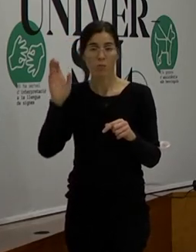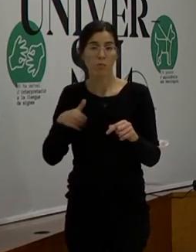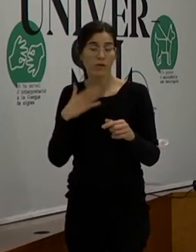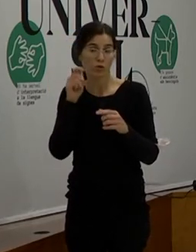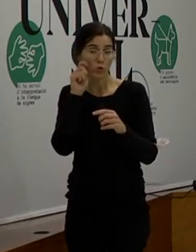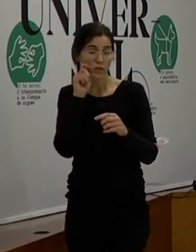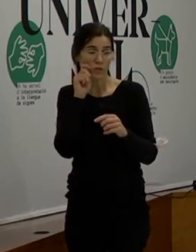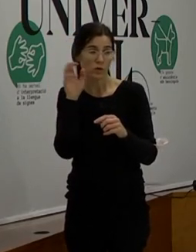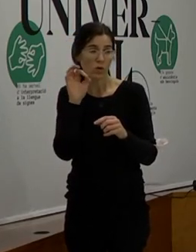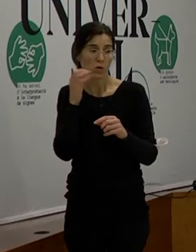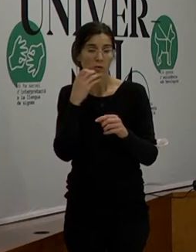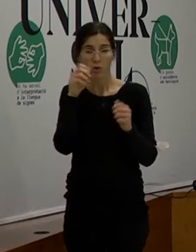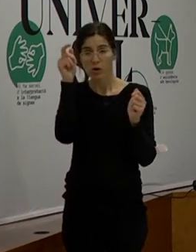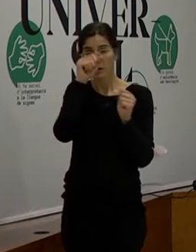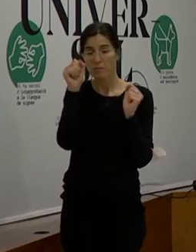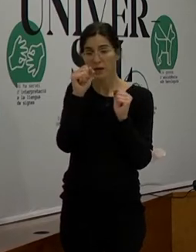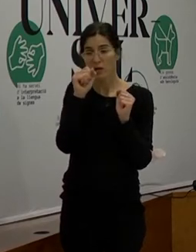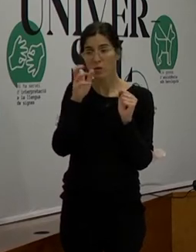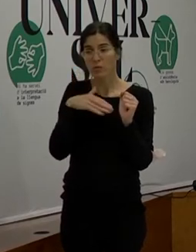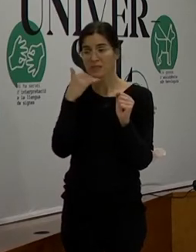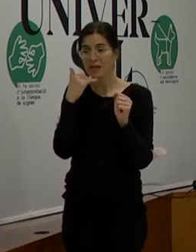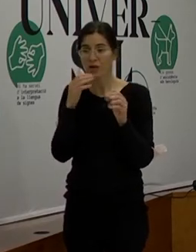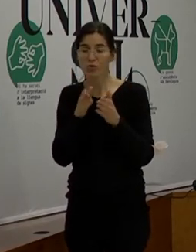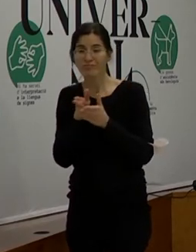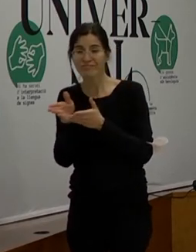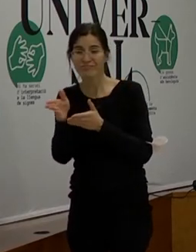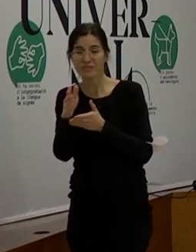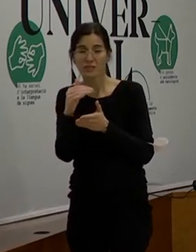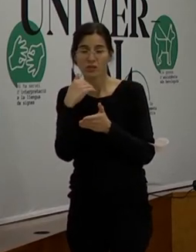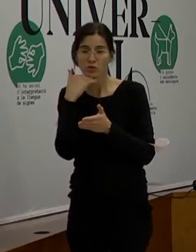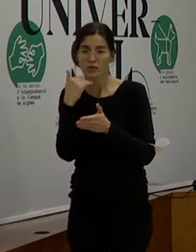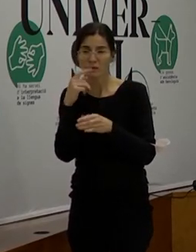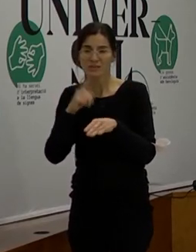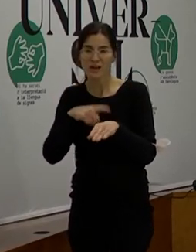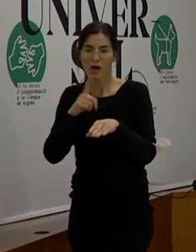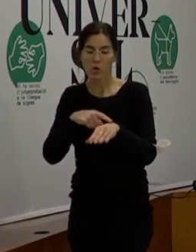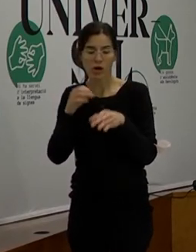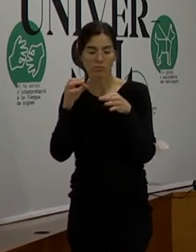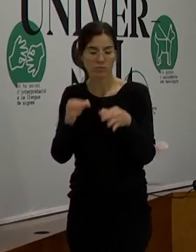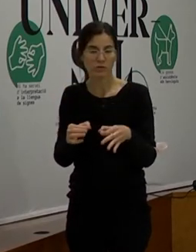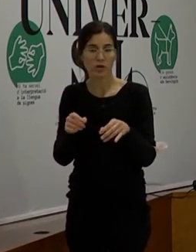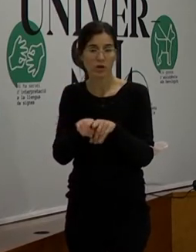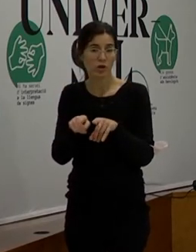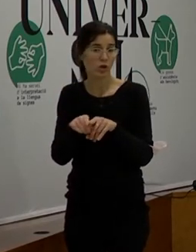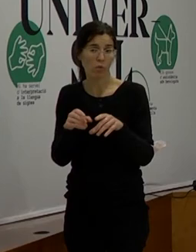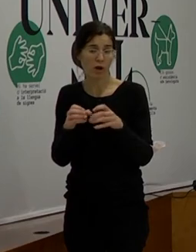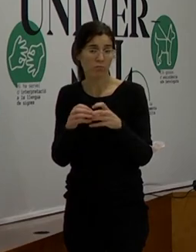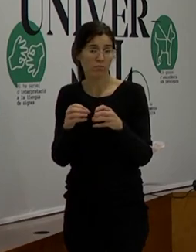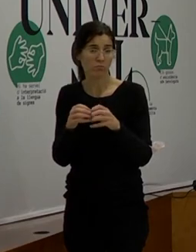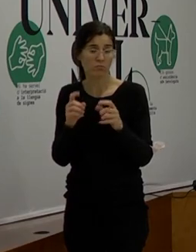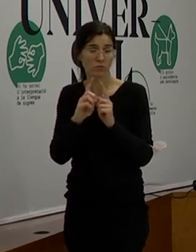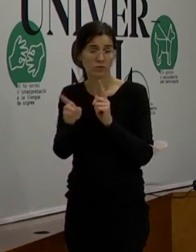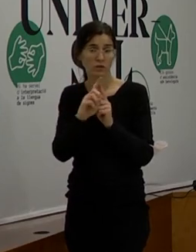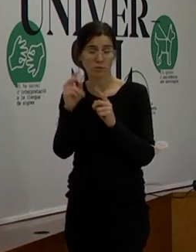l'hivern almenys tens una possibilitat de que saps a quina hora et passarà, com si fos un transport porta a porta